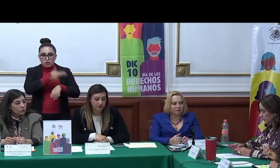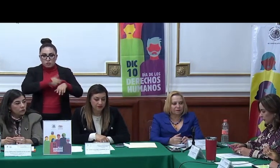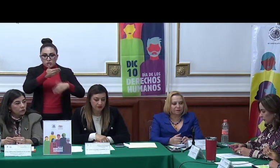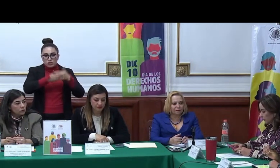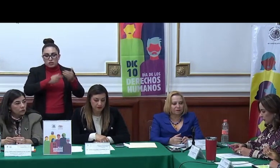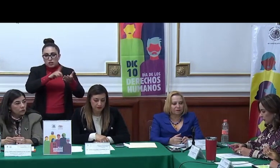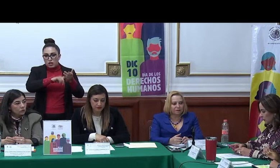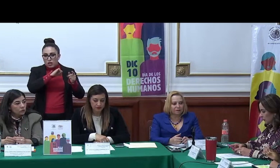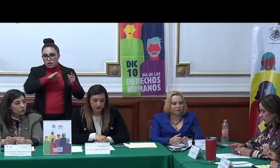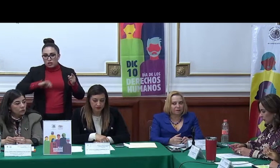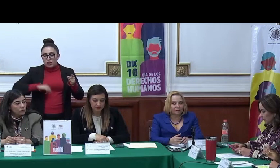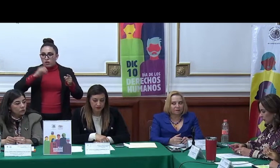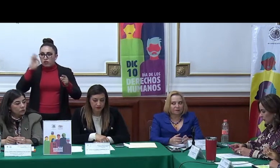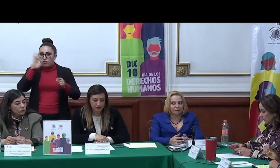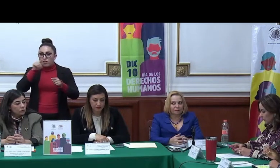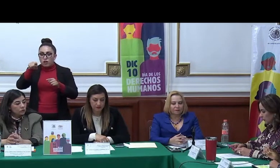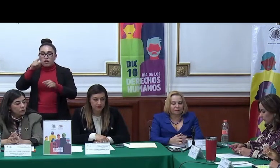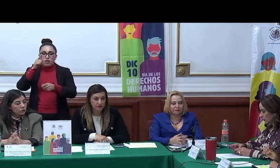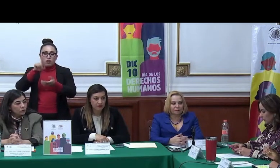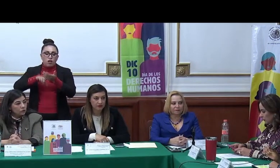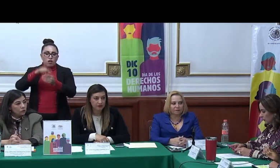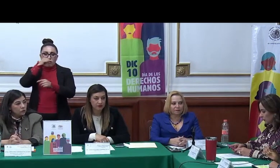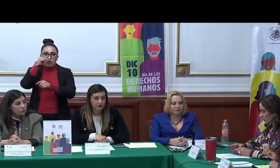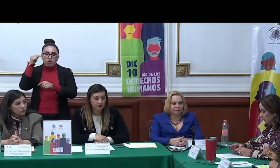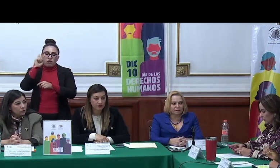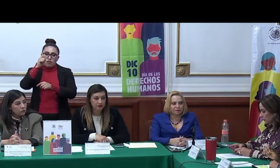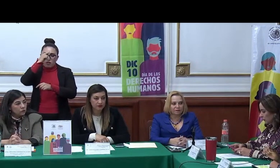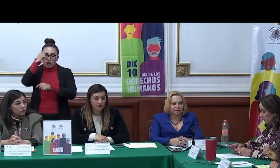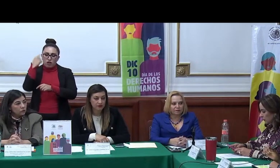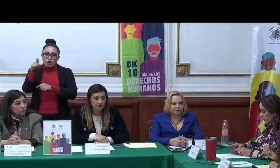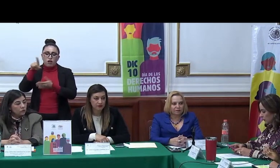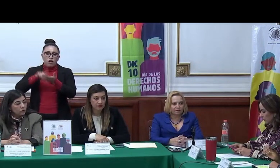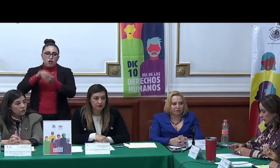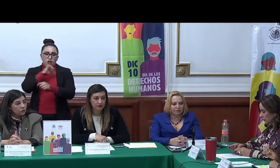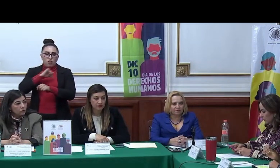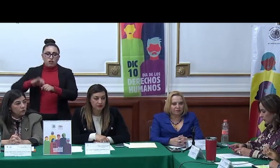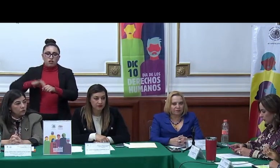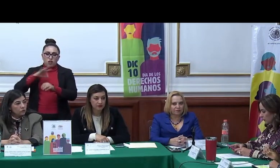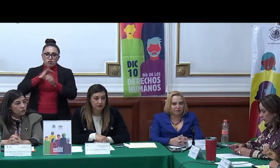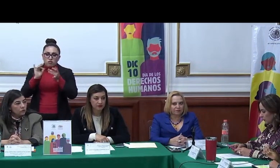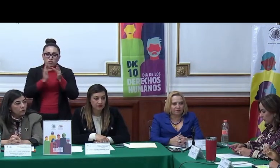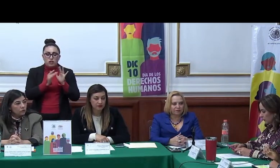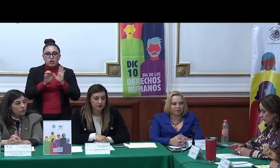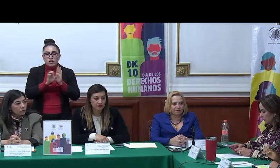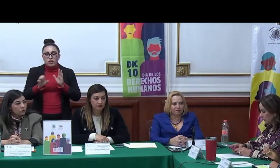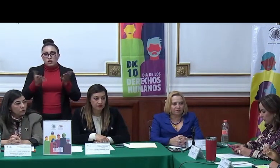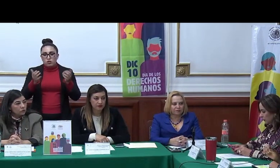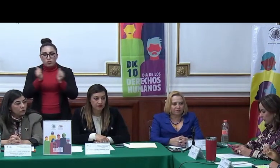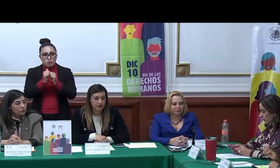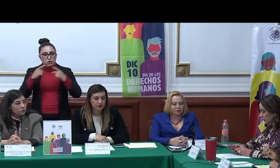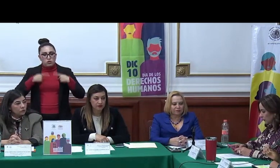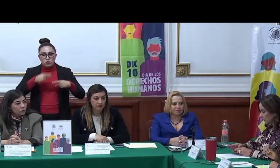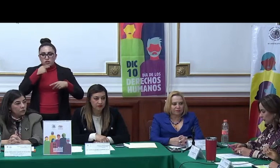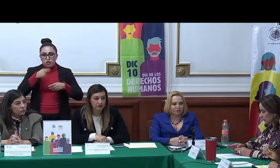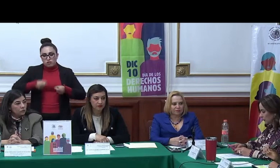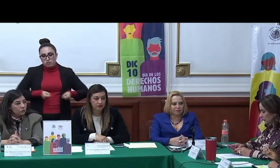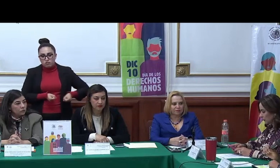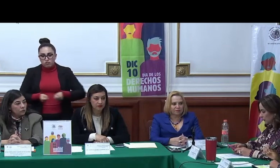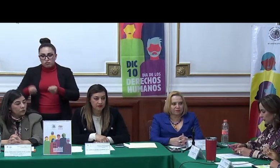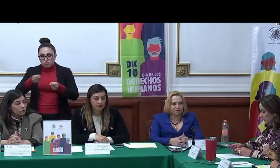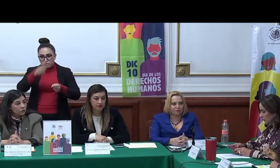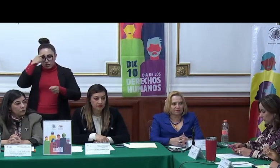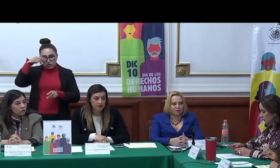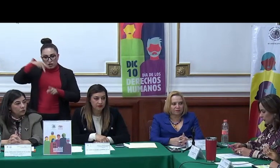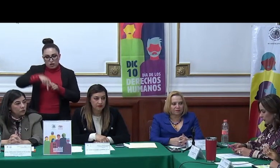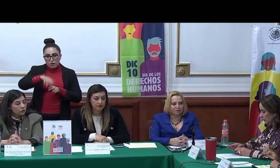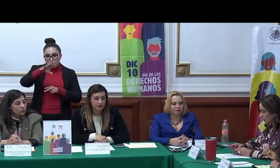impactan positivamente a madres y padres con carriolas, personas en recuperación de lesiones y